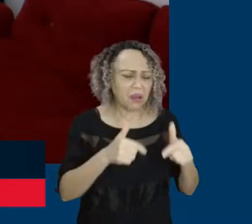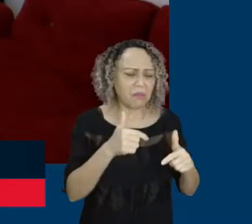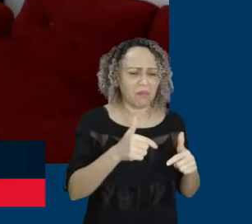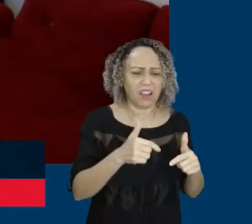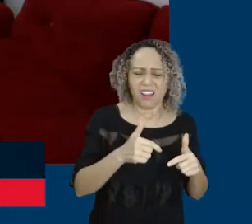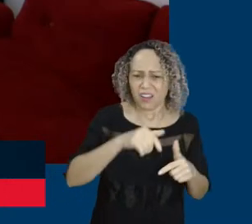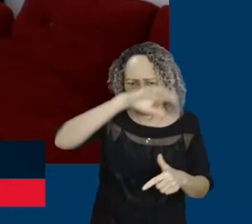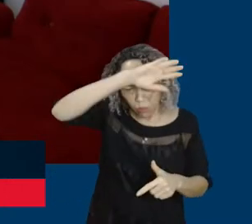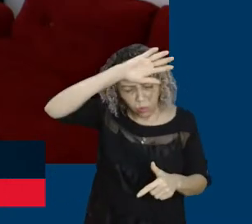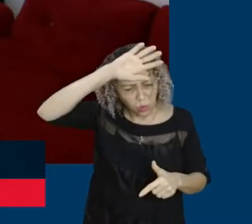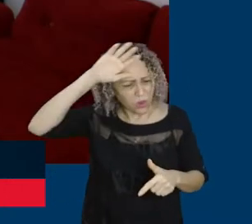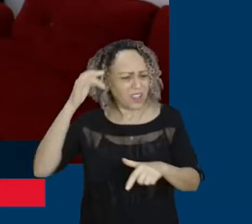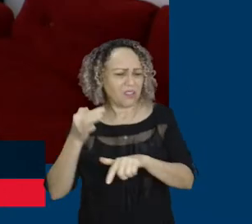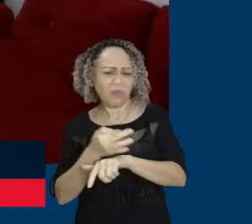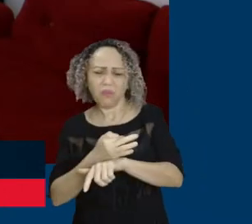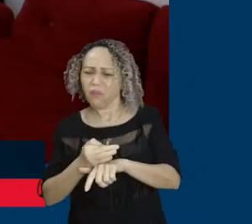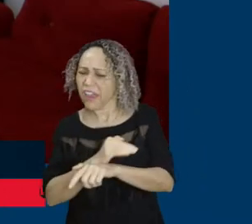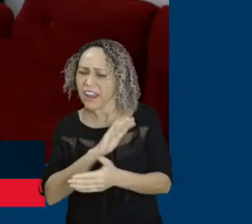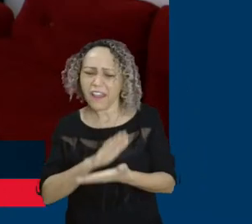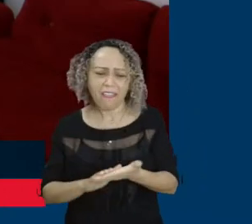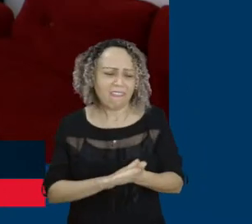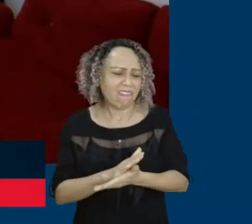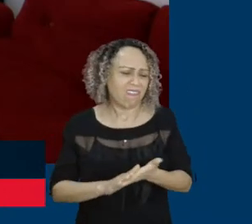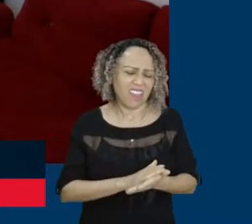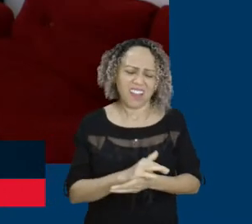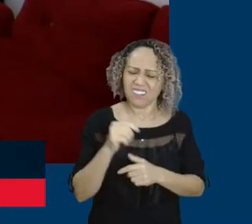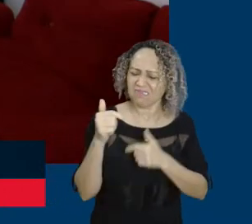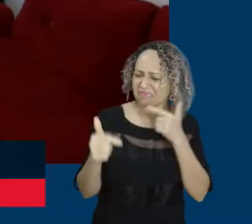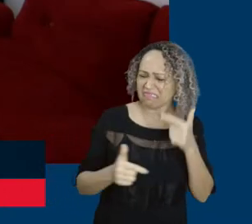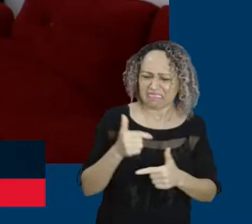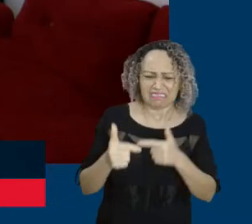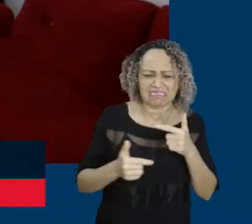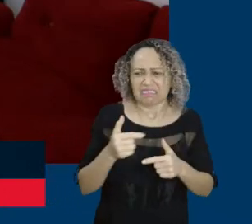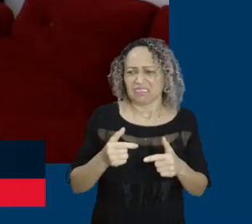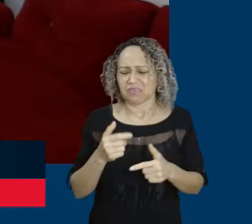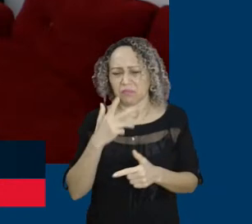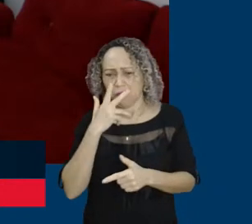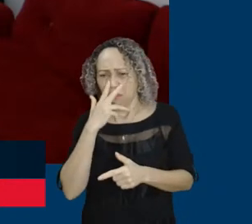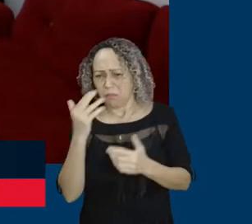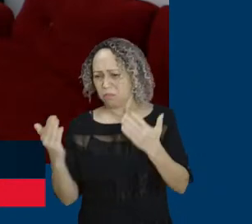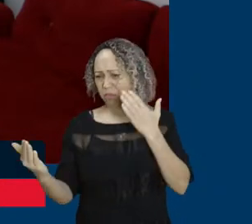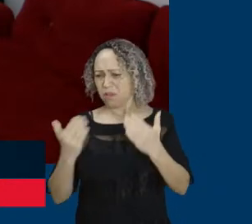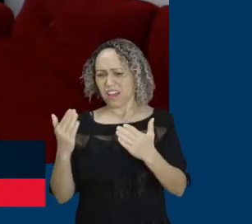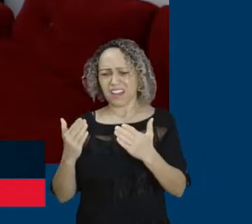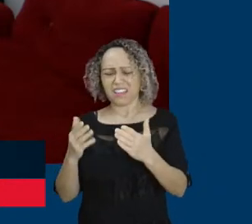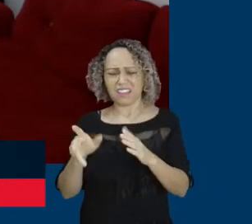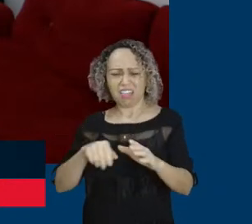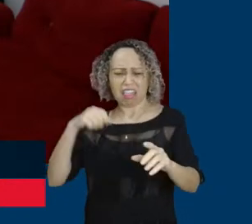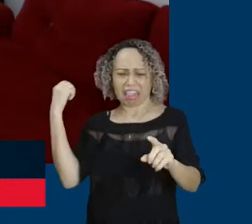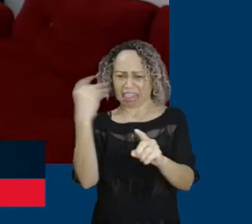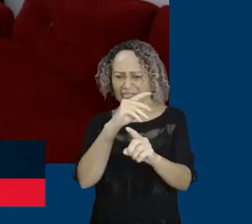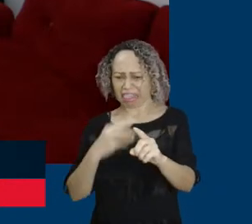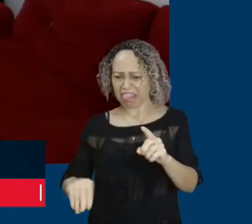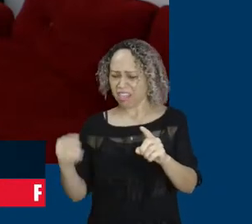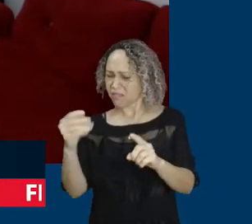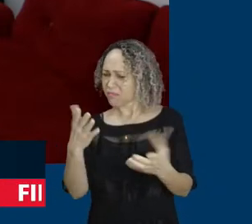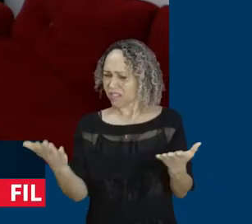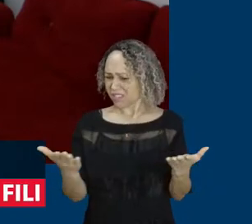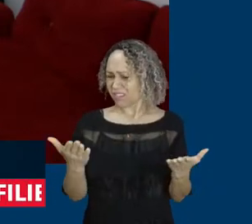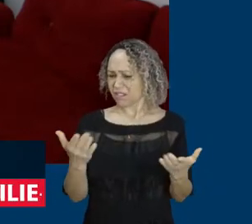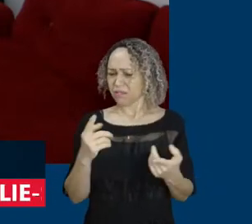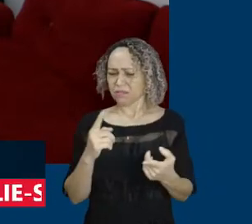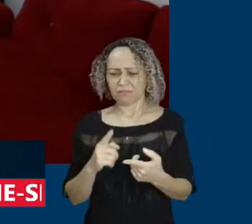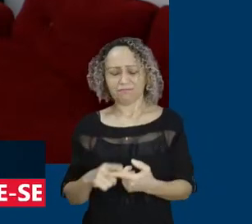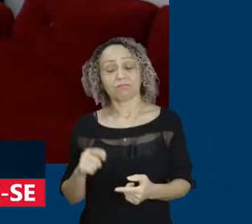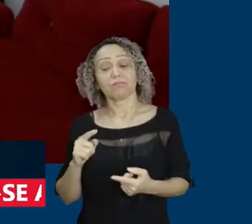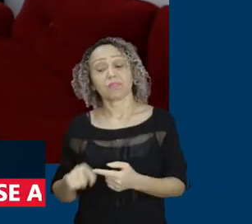sem férias, né, nas piores condições, nesse regime aí que eu chamo de chibata 2.0, que foi implementado por Guedes